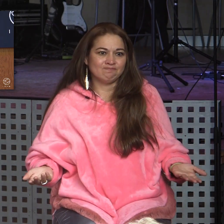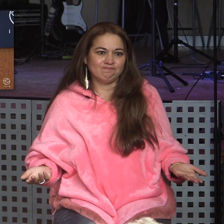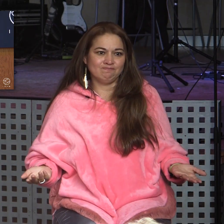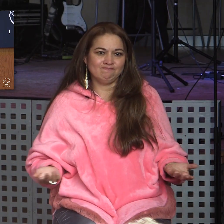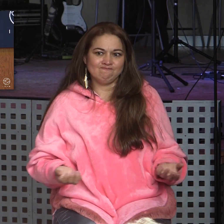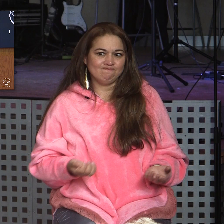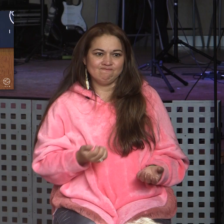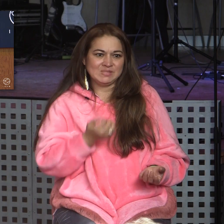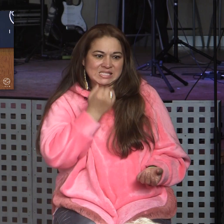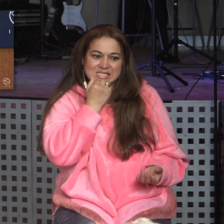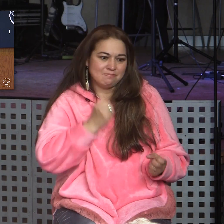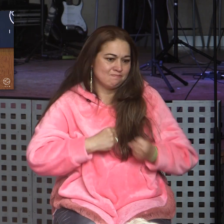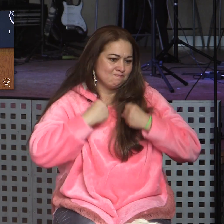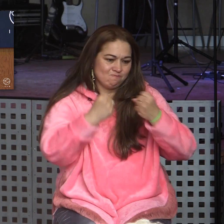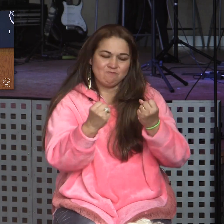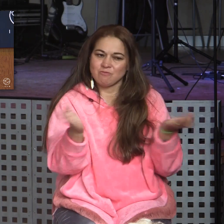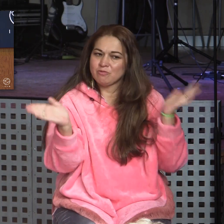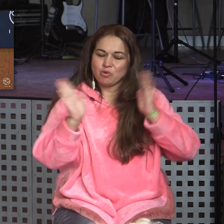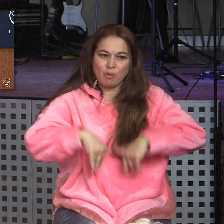pasos a través del agua.